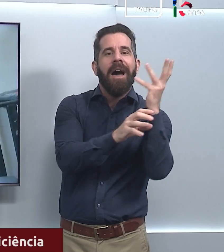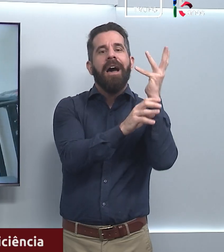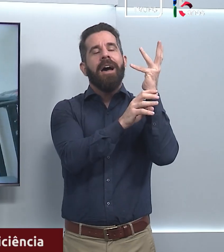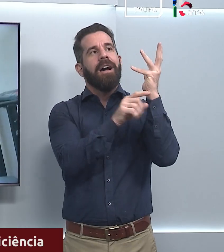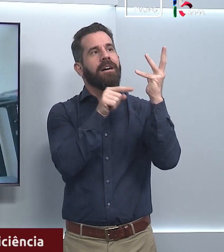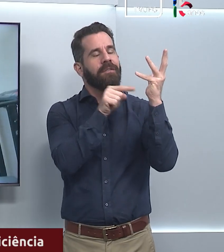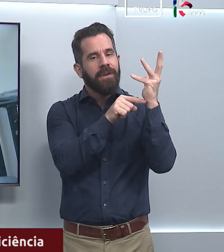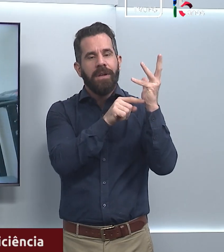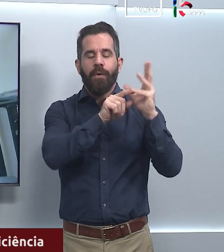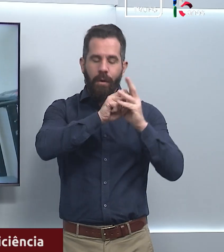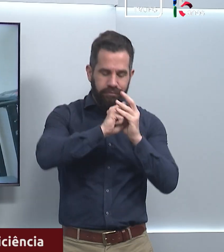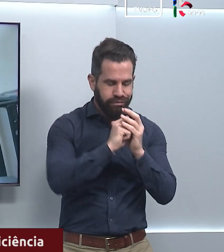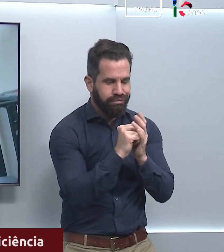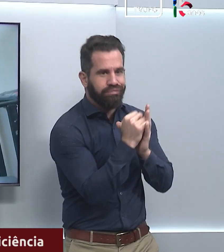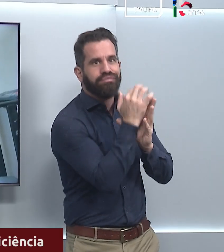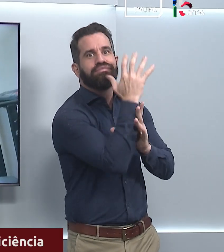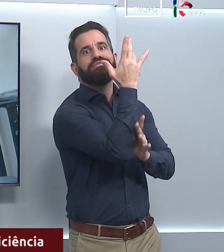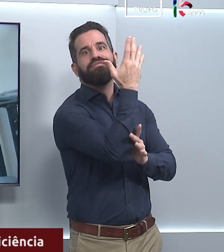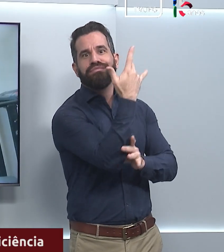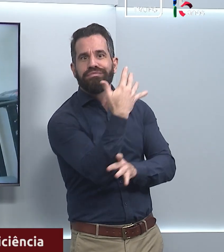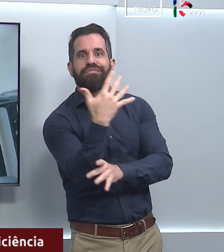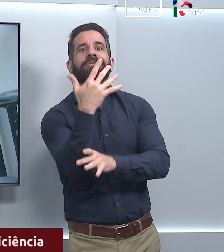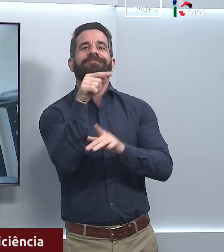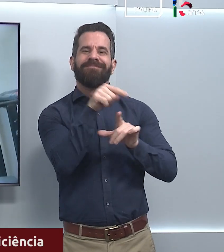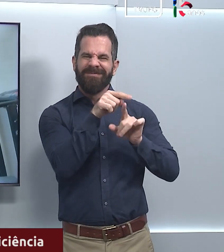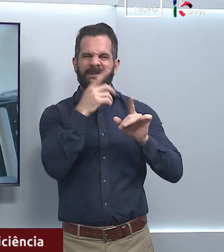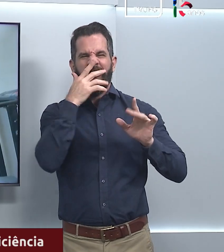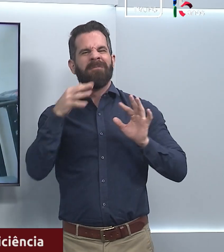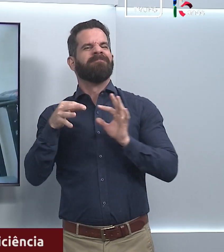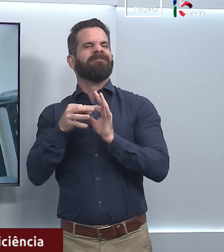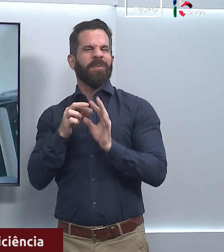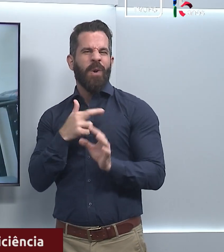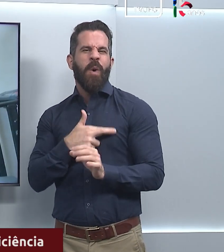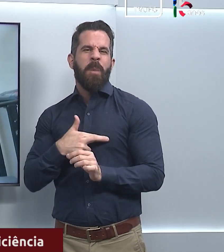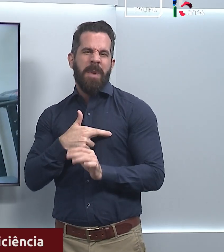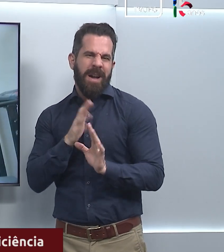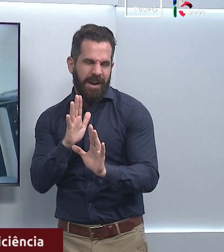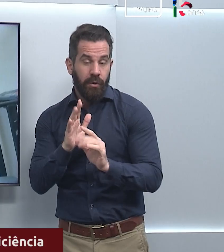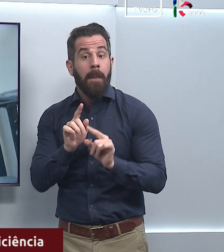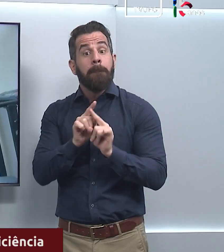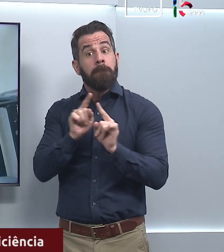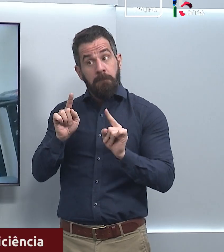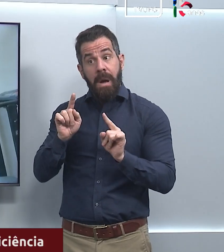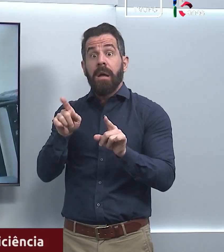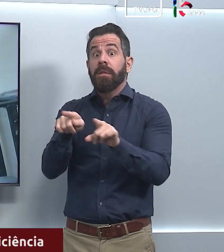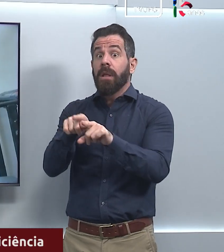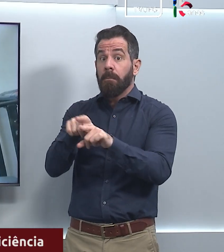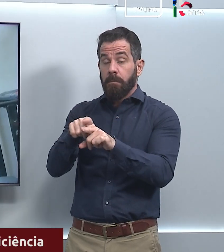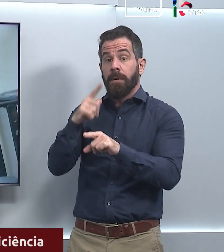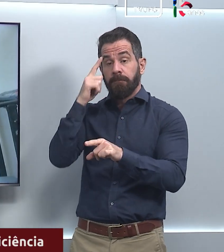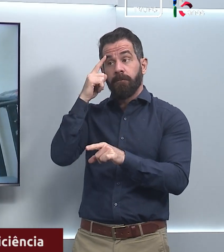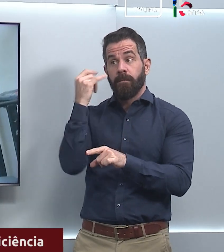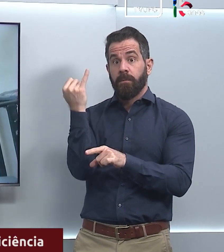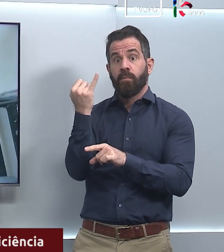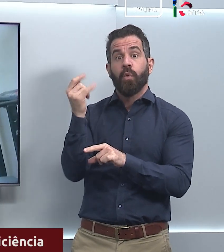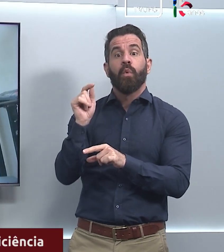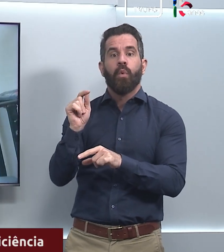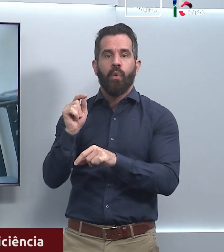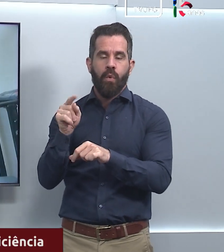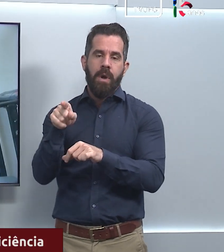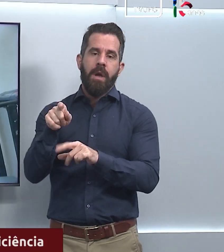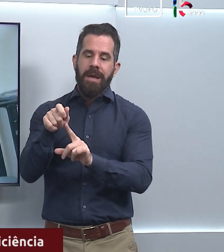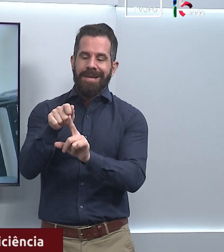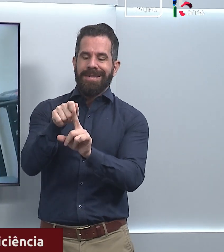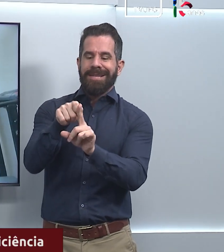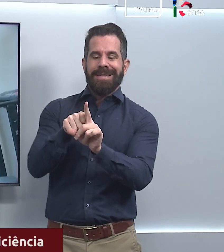o renascimento, etc. Mas também eu acho bastante relevante a gente fazer uma junção com o